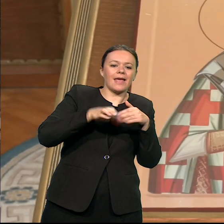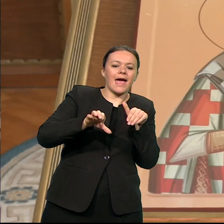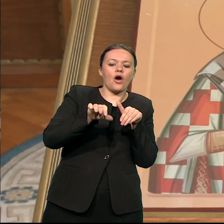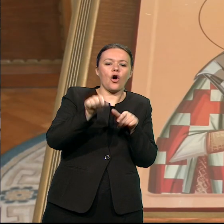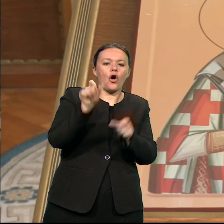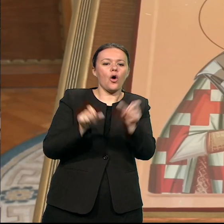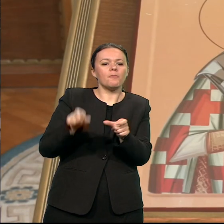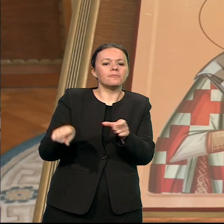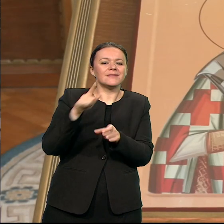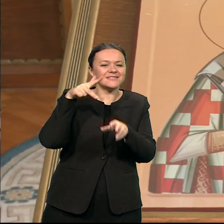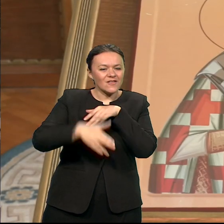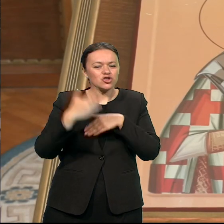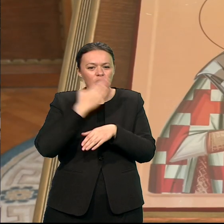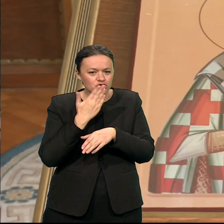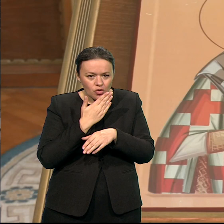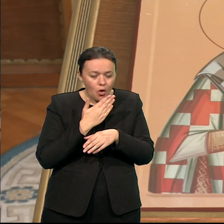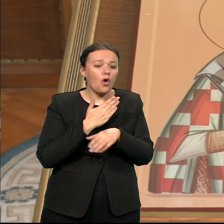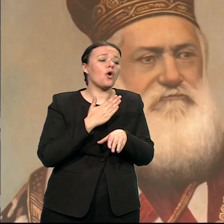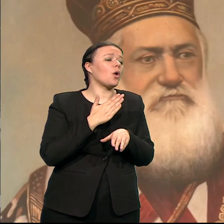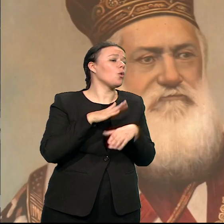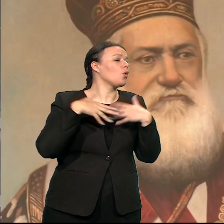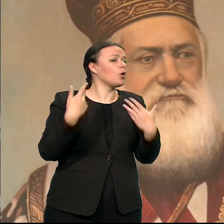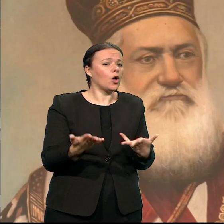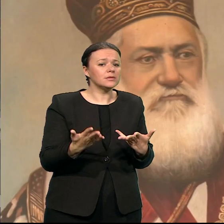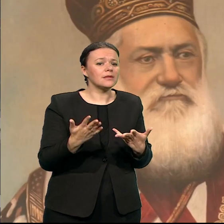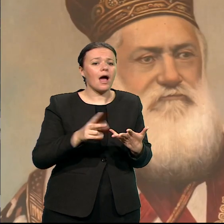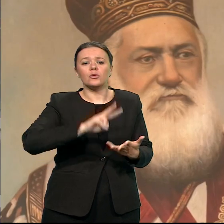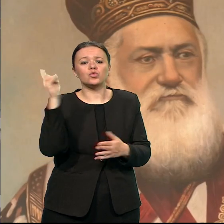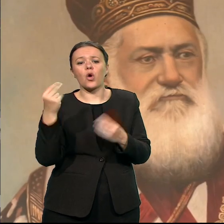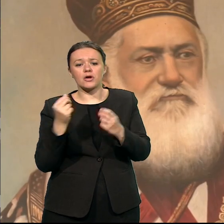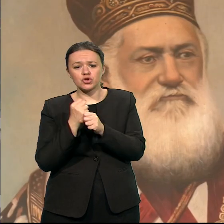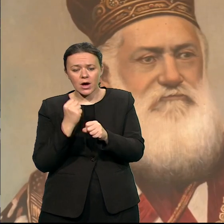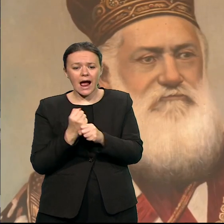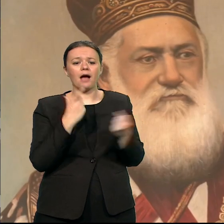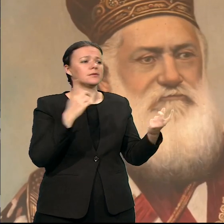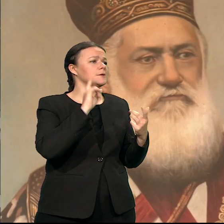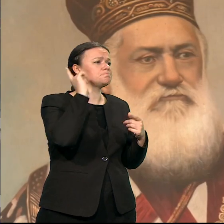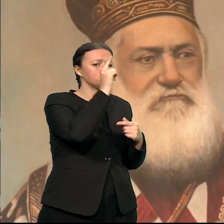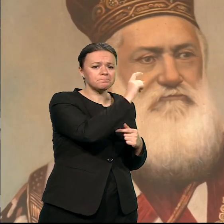svoje duhovno pozvanje našli na drugim stranama, u diplomatiji,